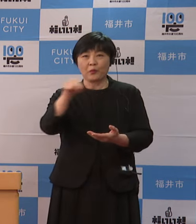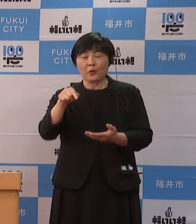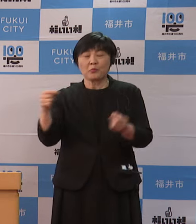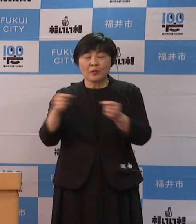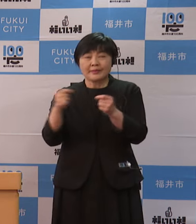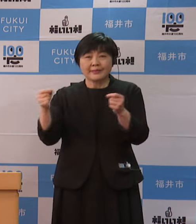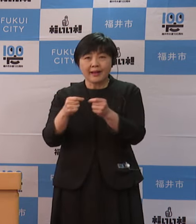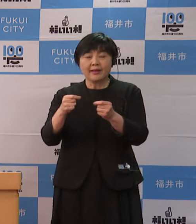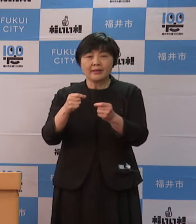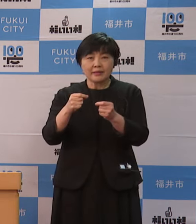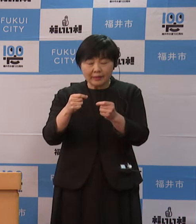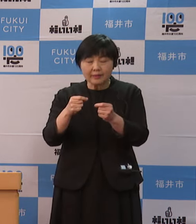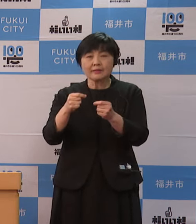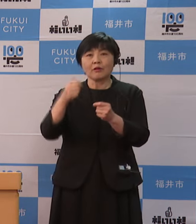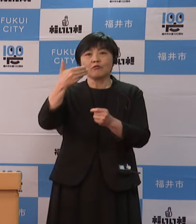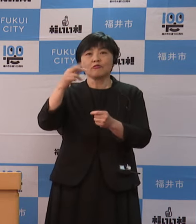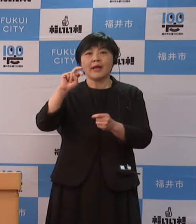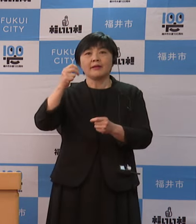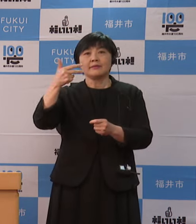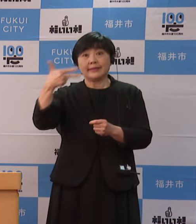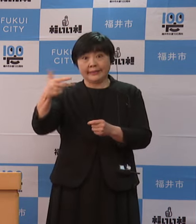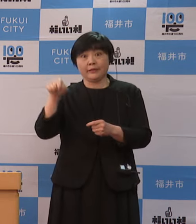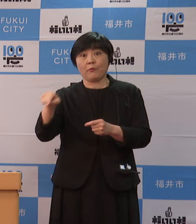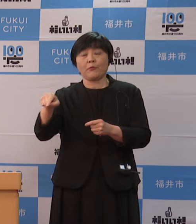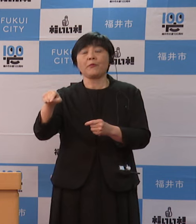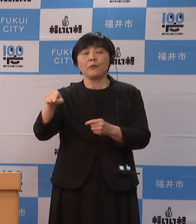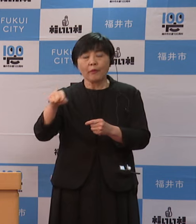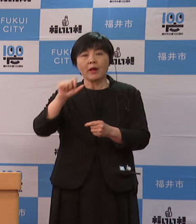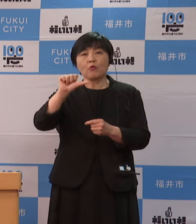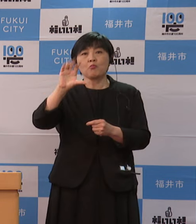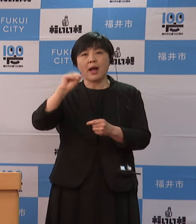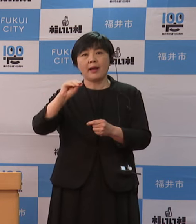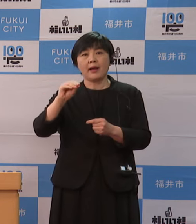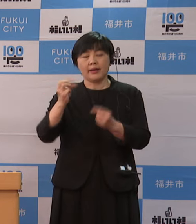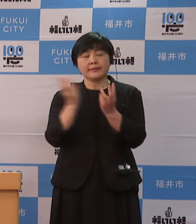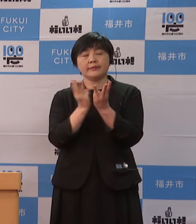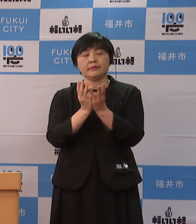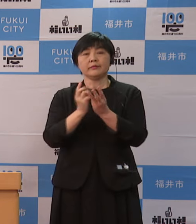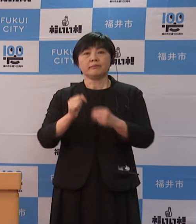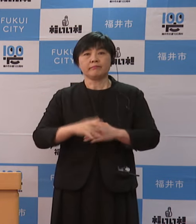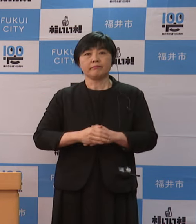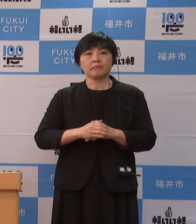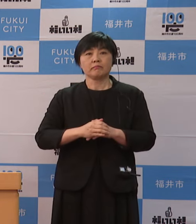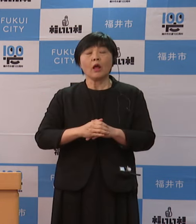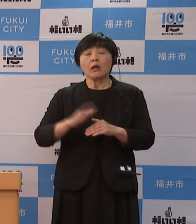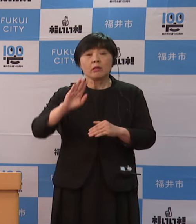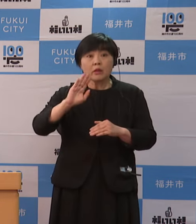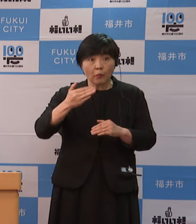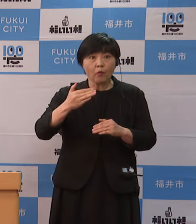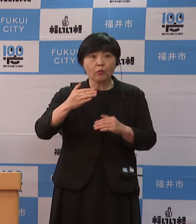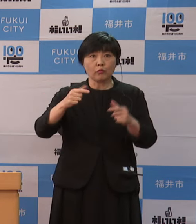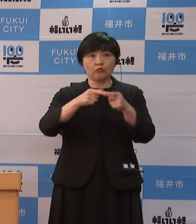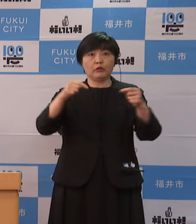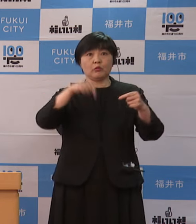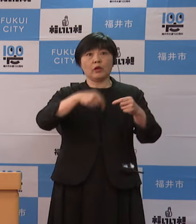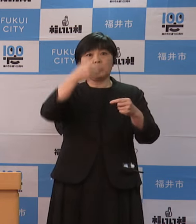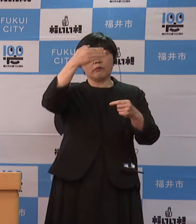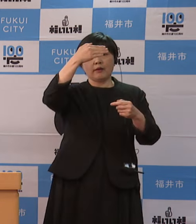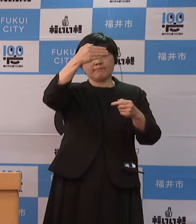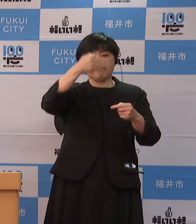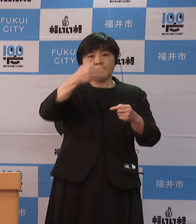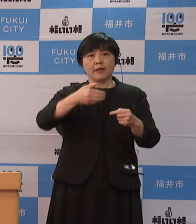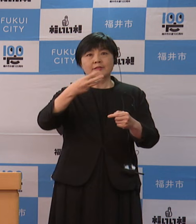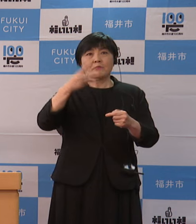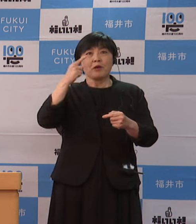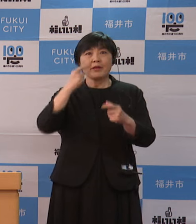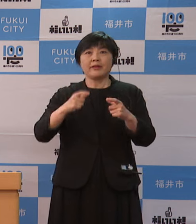万人程度のですね、かとはいえ、3番目の大きい都市ということで、なぜここかといいます